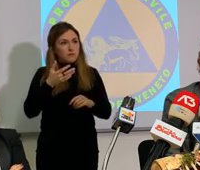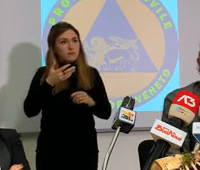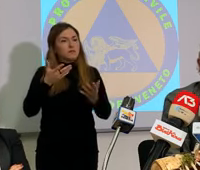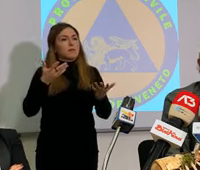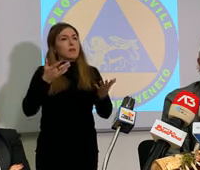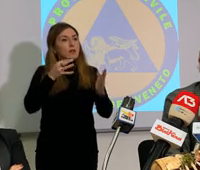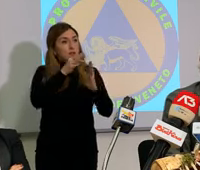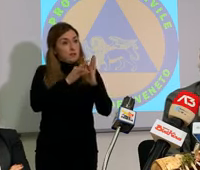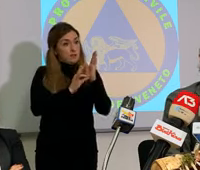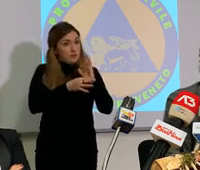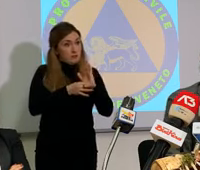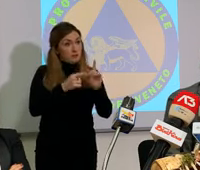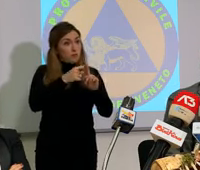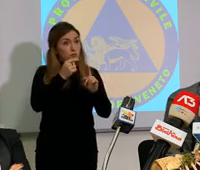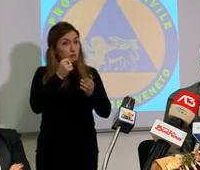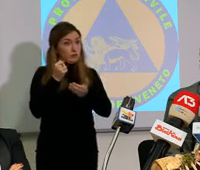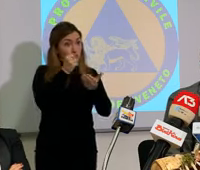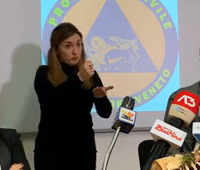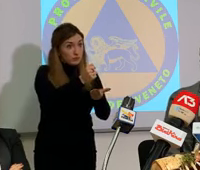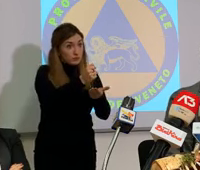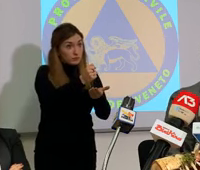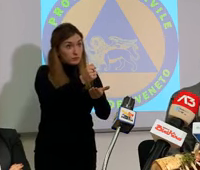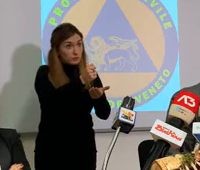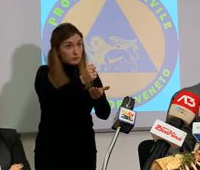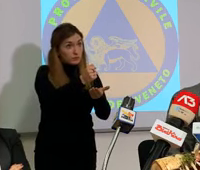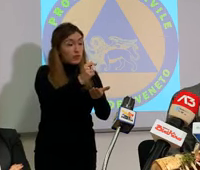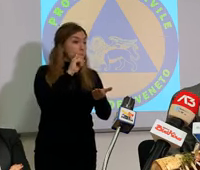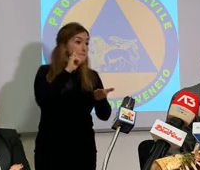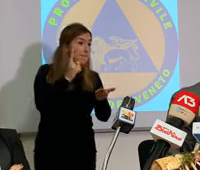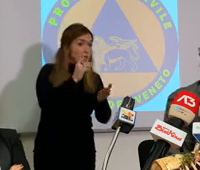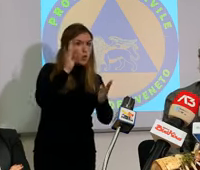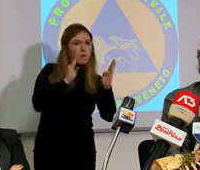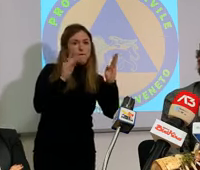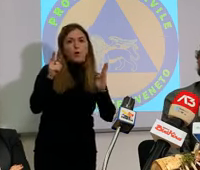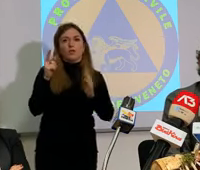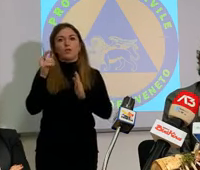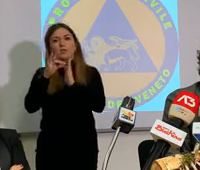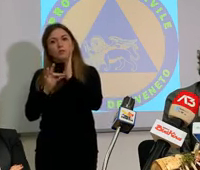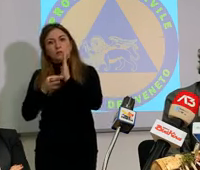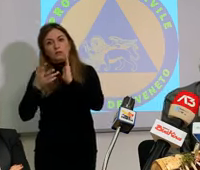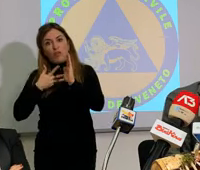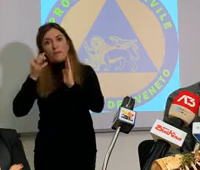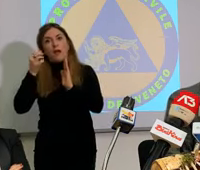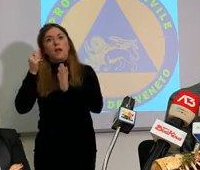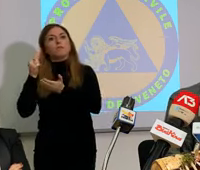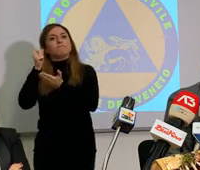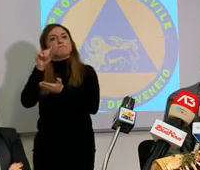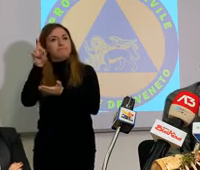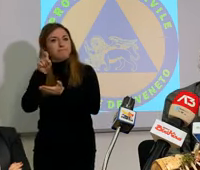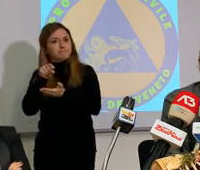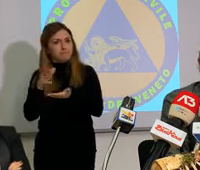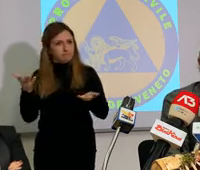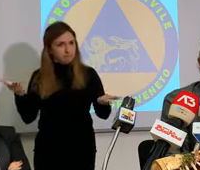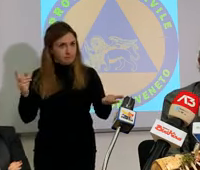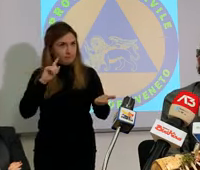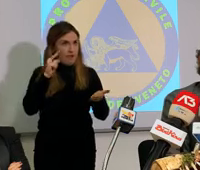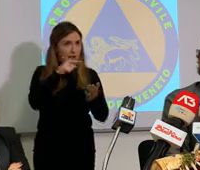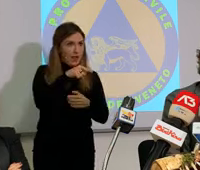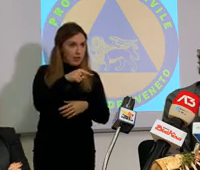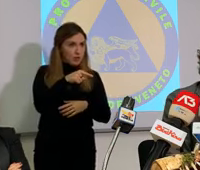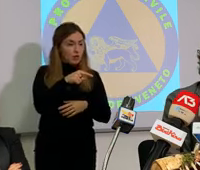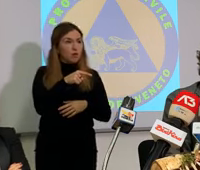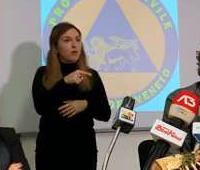migliore di una restrizione regionale con un punto di domanda sui ristori vi ricordo lo diciamo quelli che dicono che noi non abbiamo coraggio di